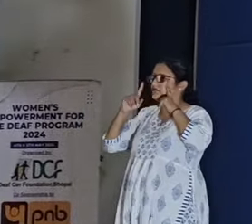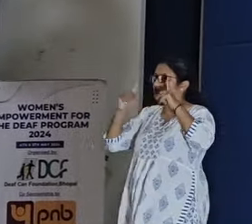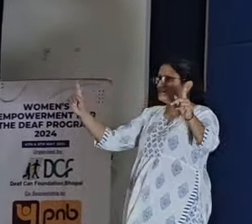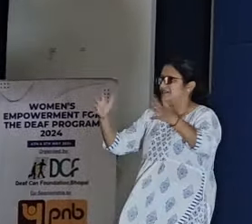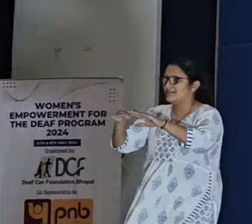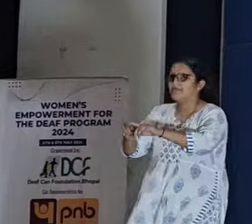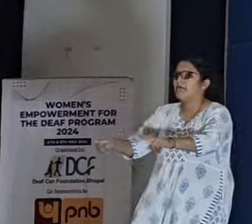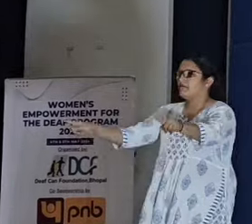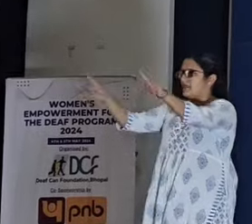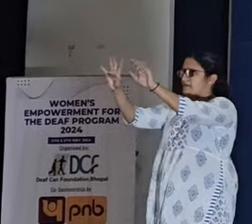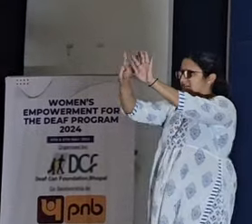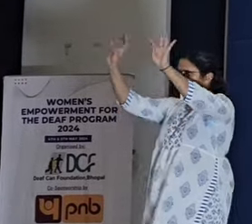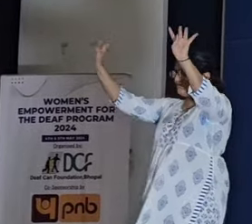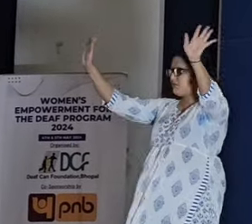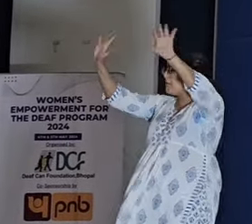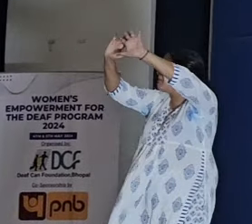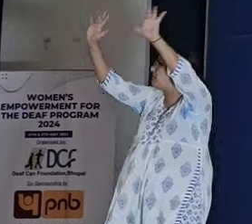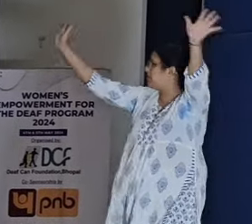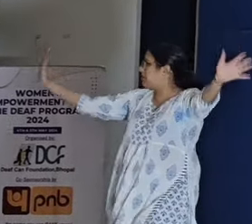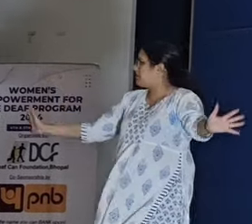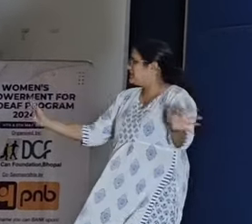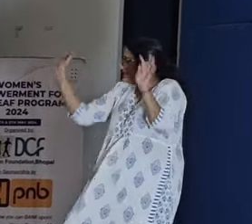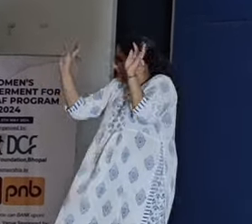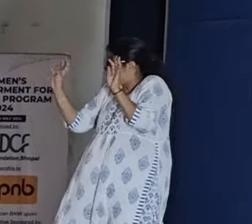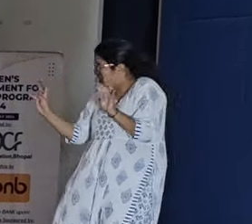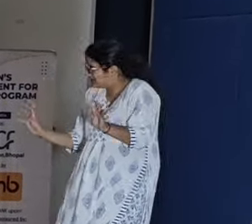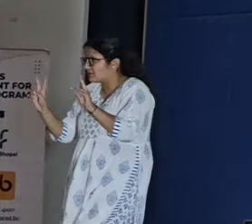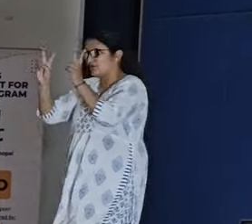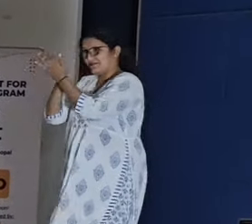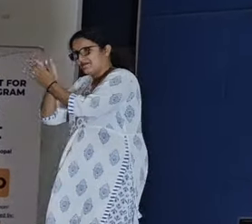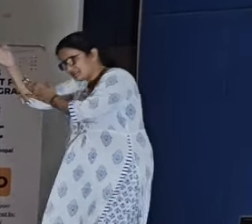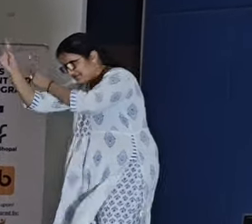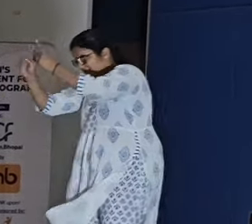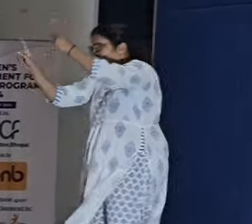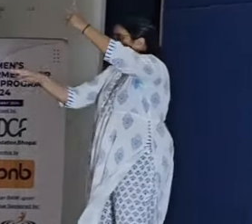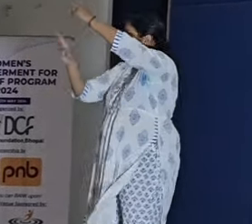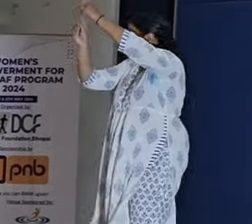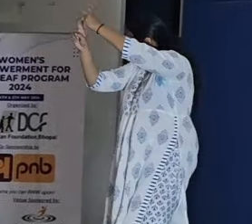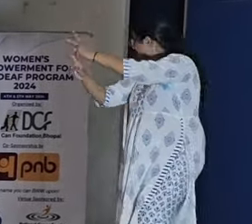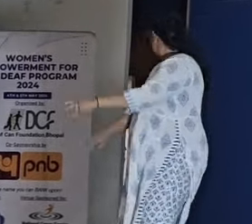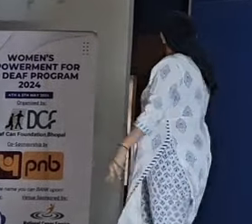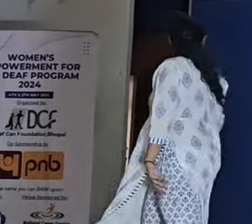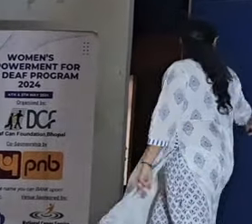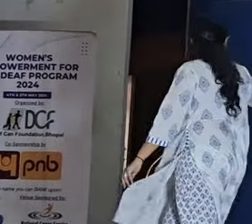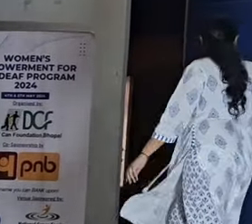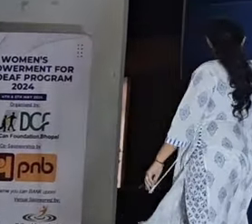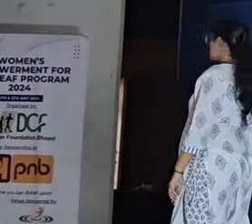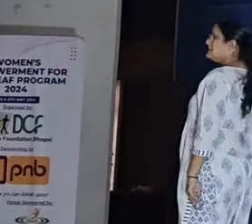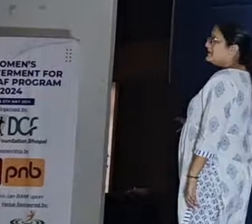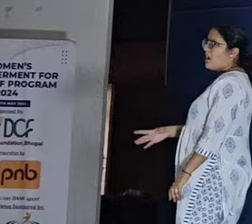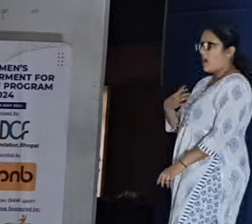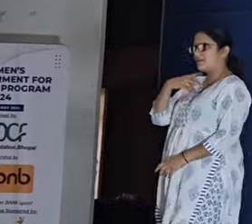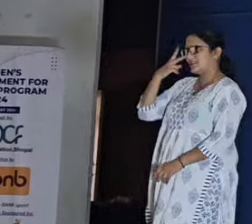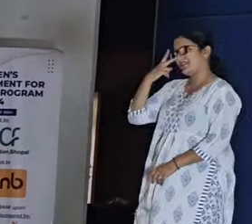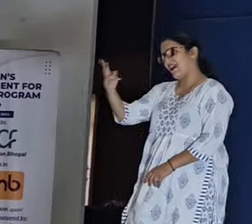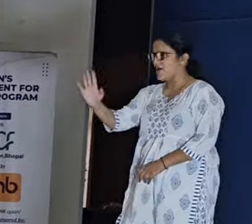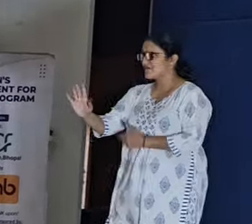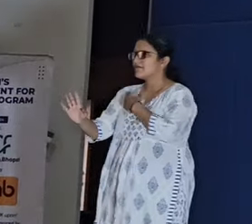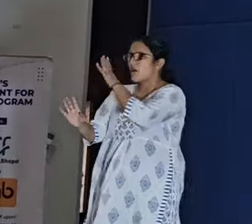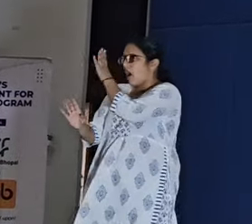बाकी मेरी पूरा वर्जन क्लियर है, बाकी मुझे शेडी शेडी दिख रहा है। और तीसरी चीज ये हो सकती है अशर में कि मुझे